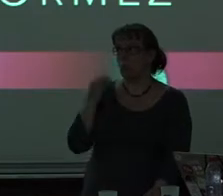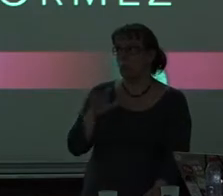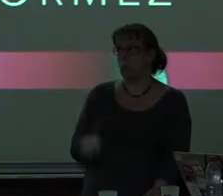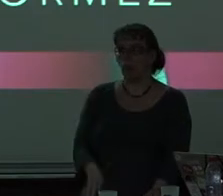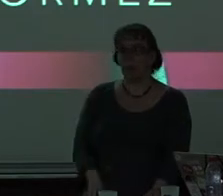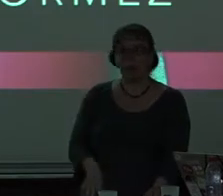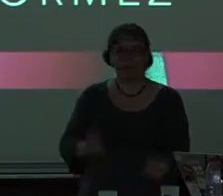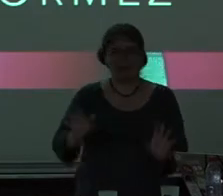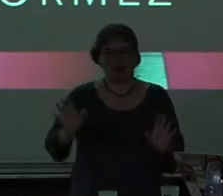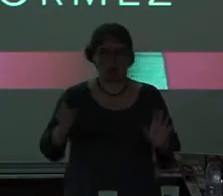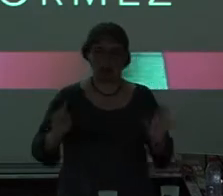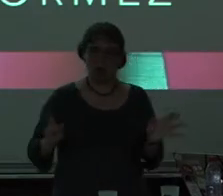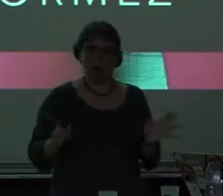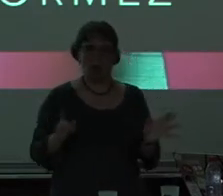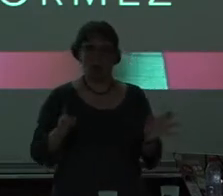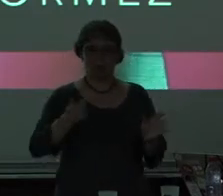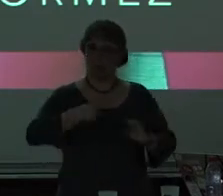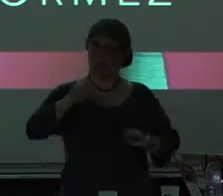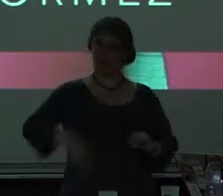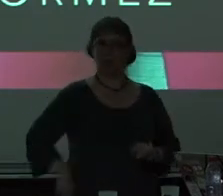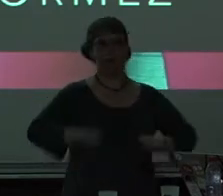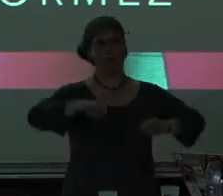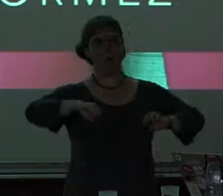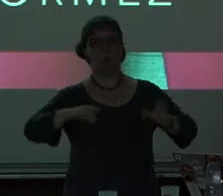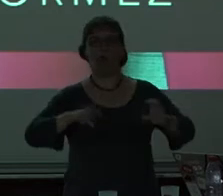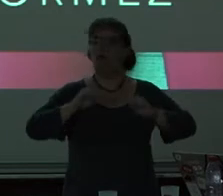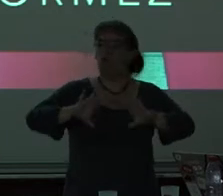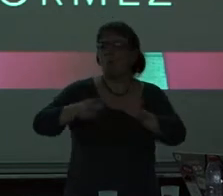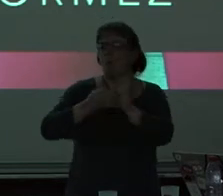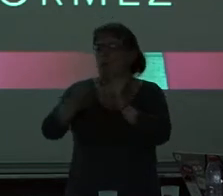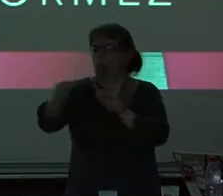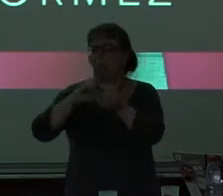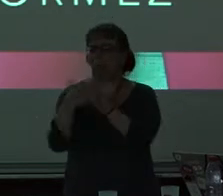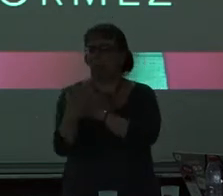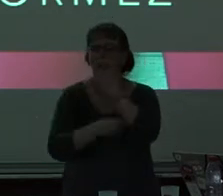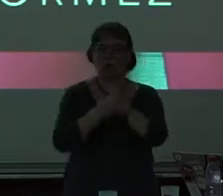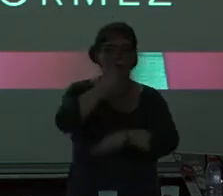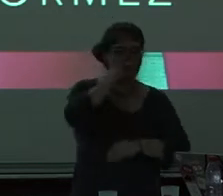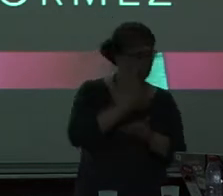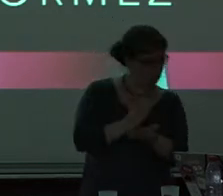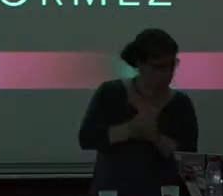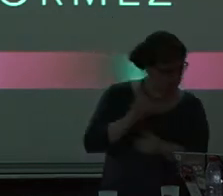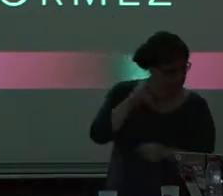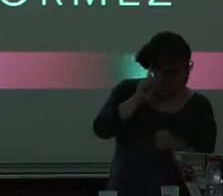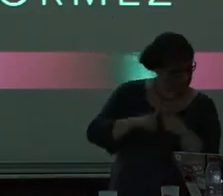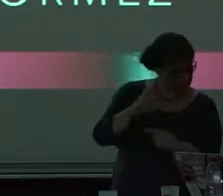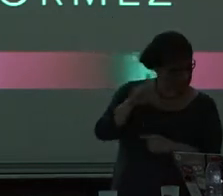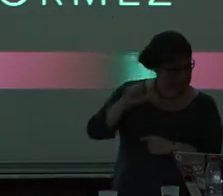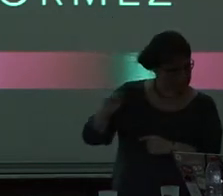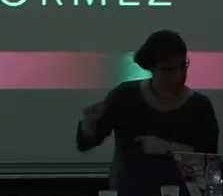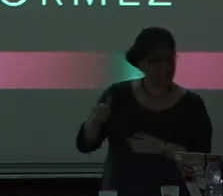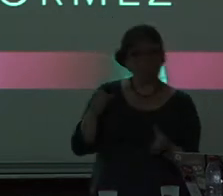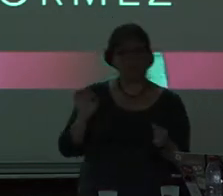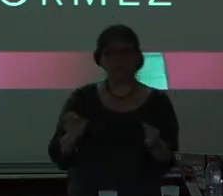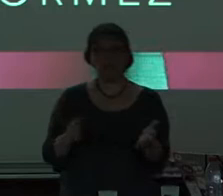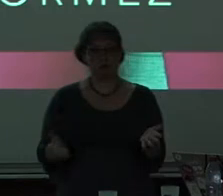je vous dis « Bon, bah, vous allez faire un cours, que ce soit en ligne ou en présentiel, quoi, sur les classes. » Je suis sûre que vous n'allez pas faire la même chose.